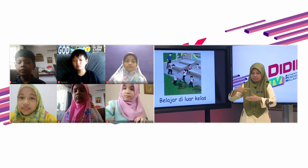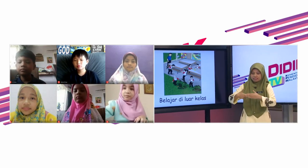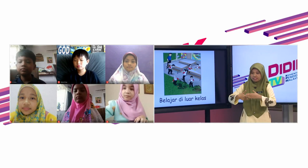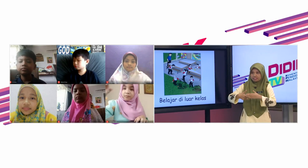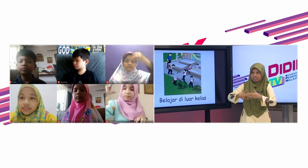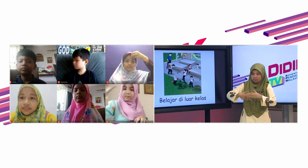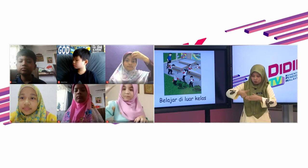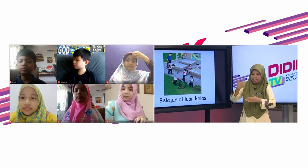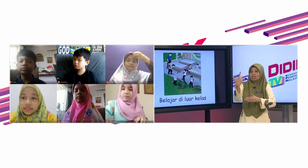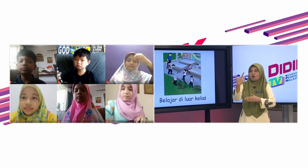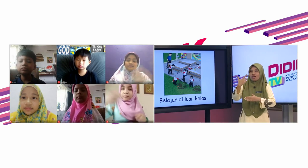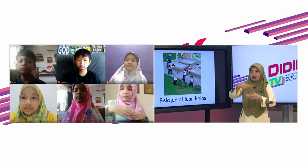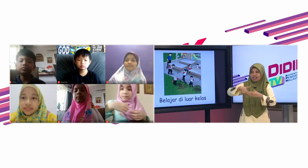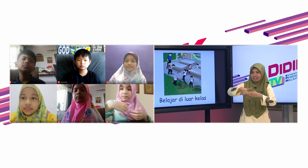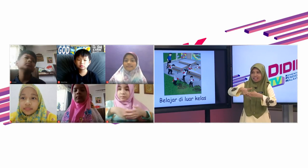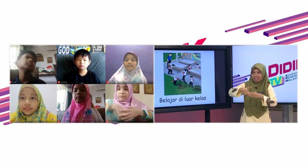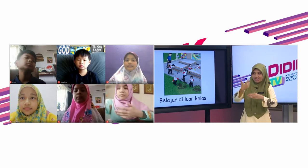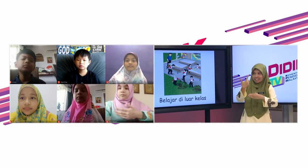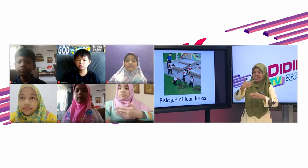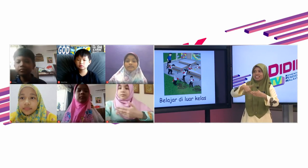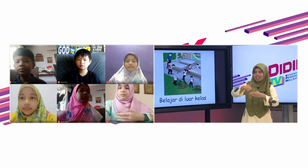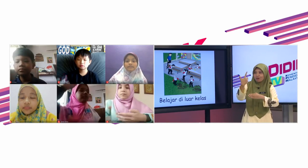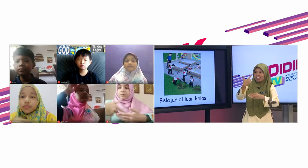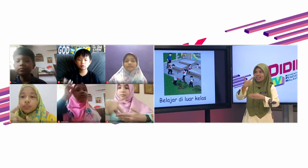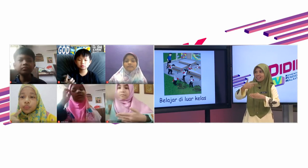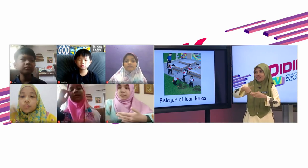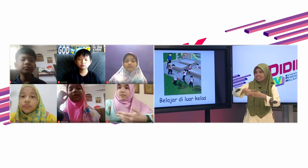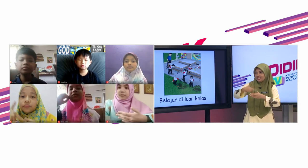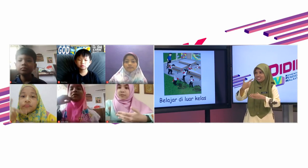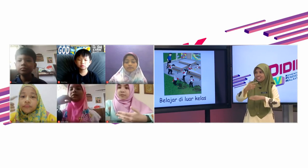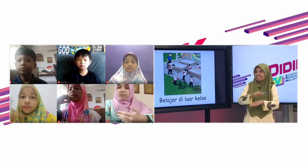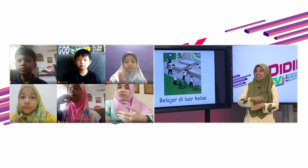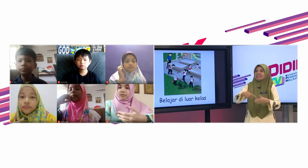L. Cungkil keluar. Situ. Keluar. Okey.